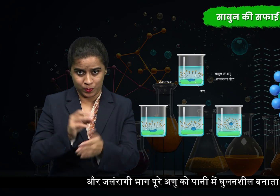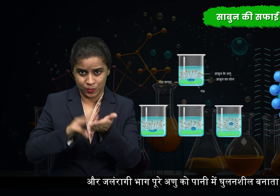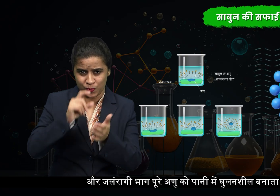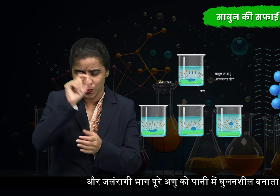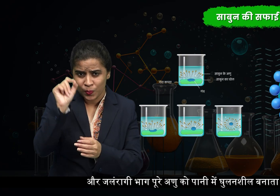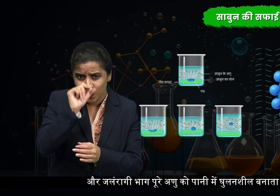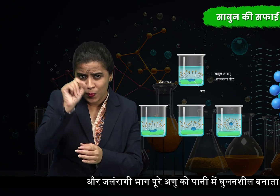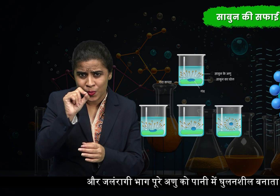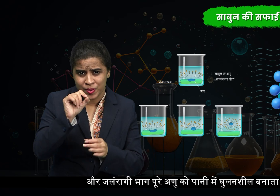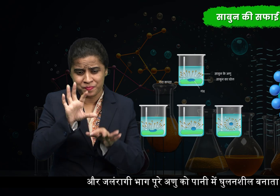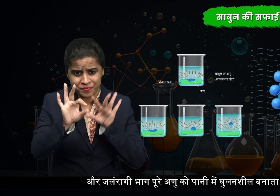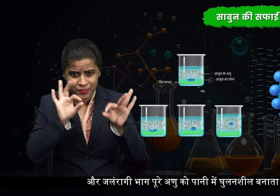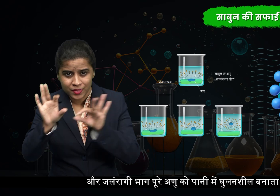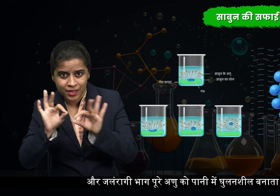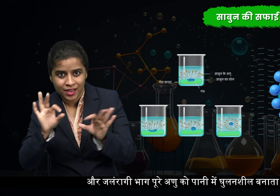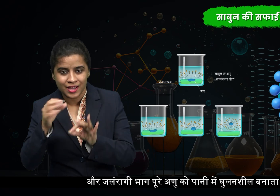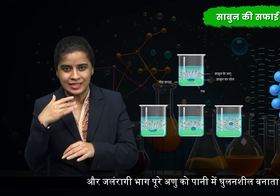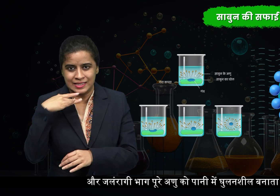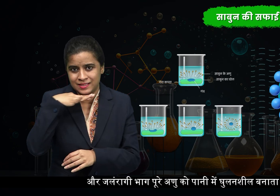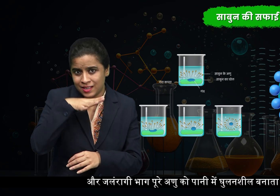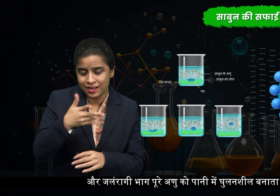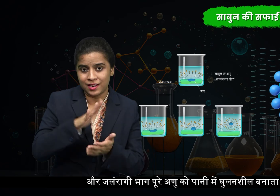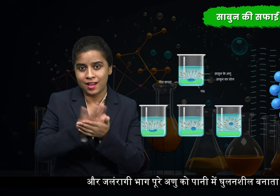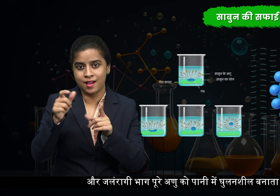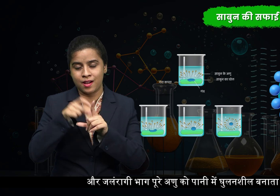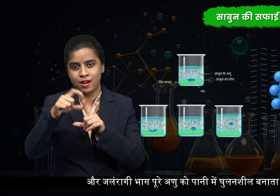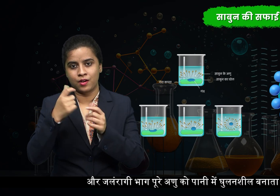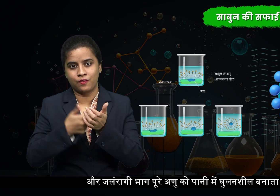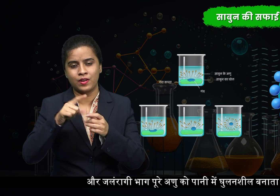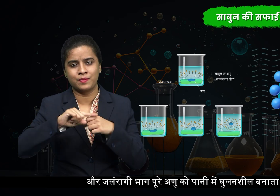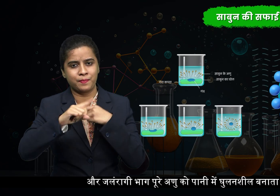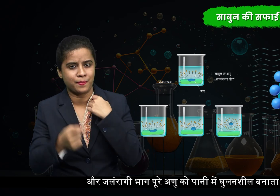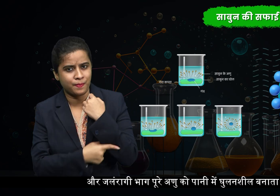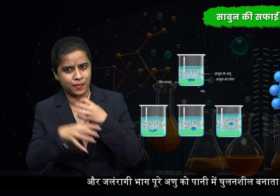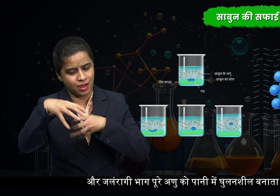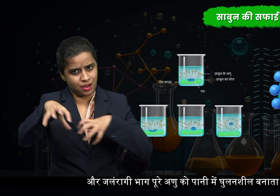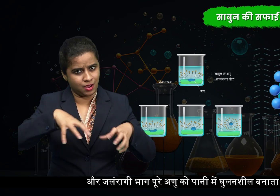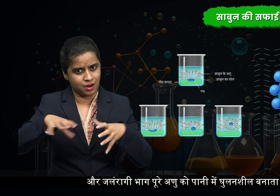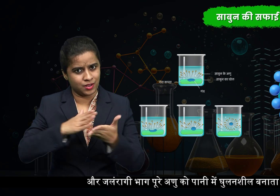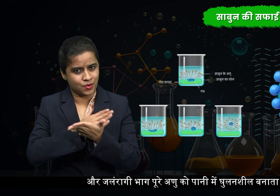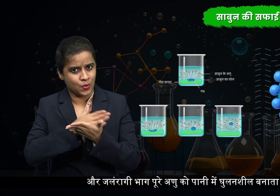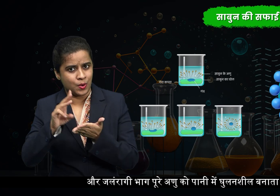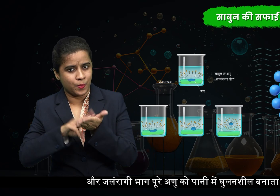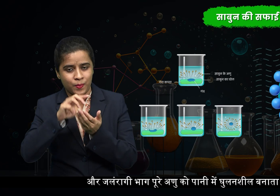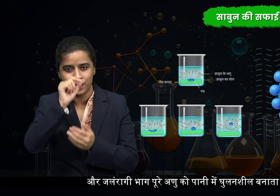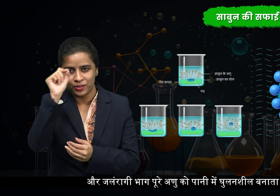और जलनरागी भाग पूरे अणु को पानी में घुलनशील बनाता है।